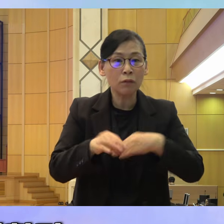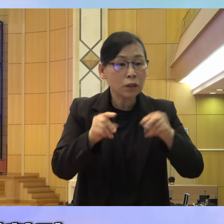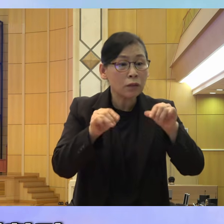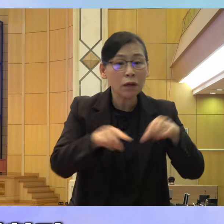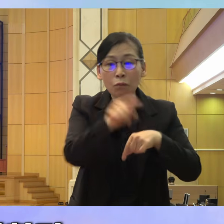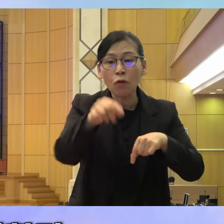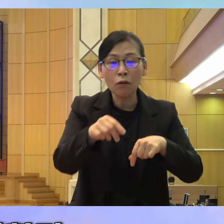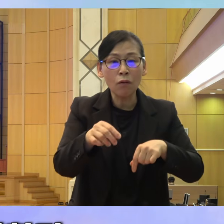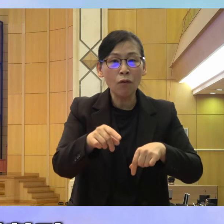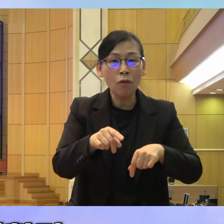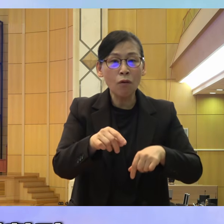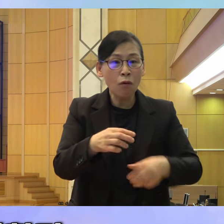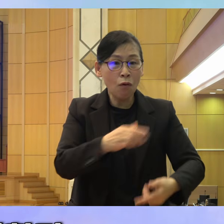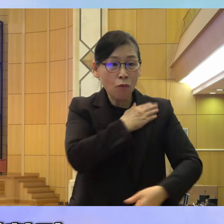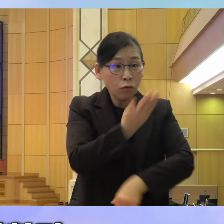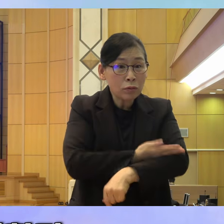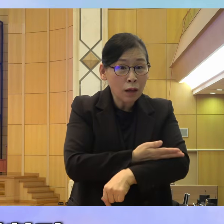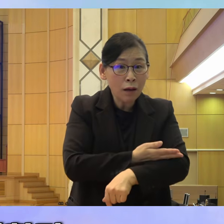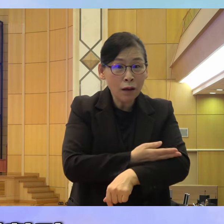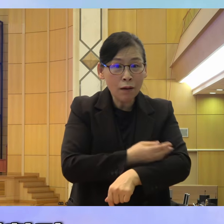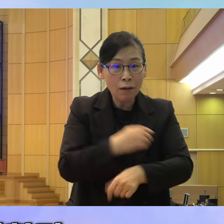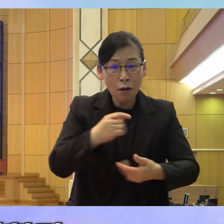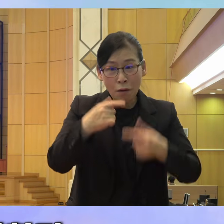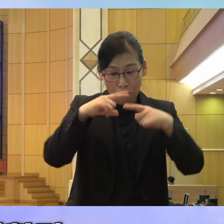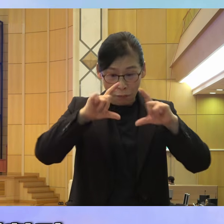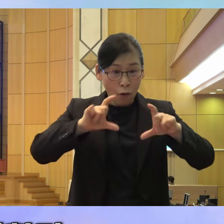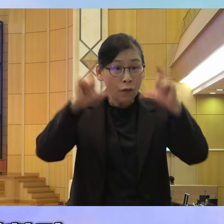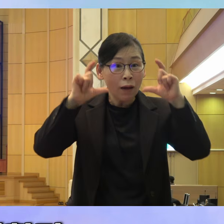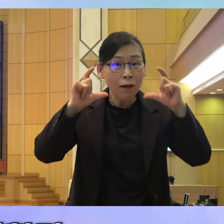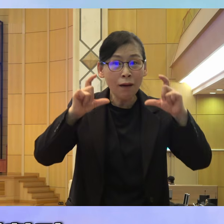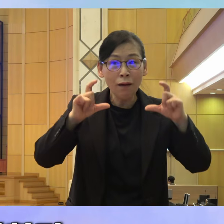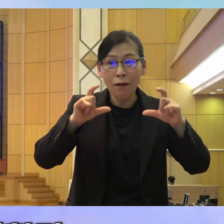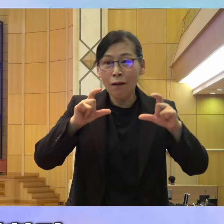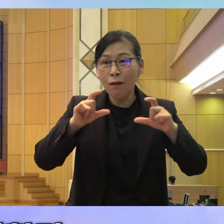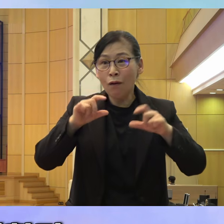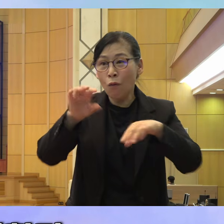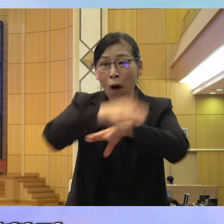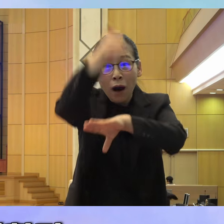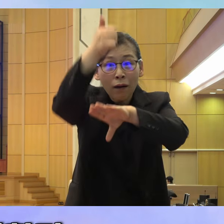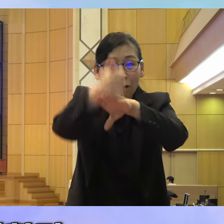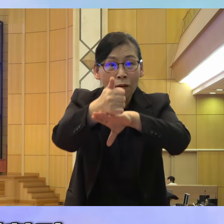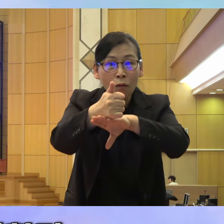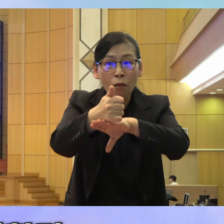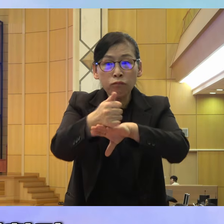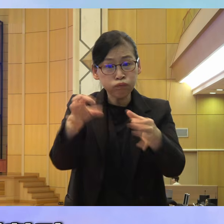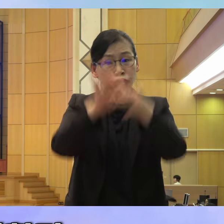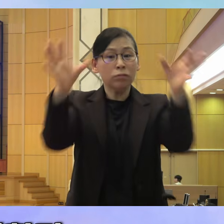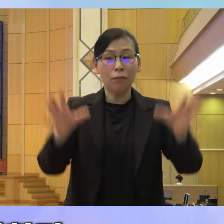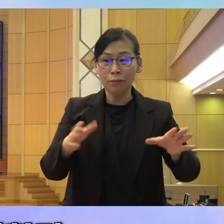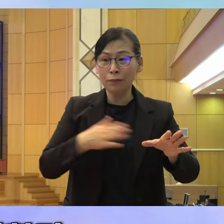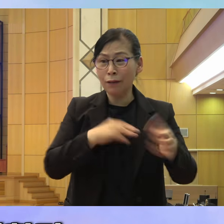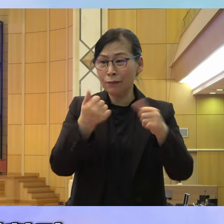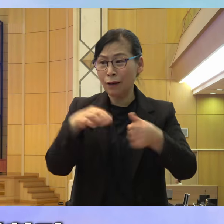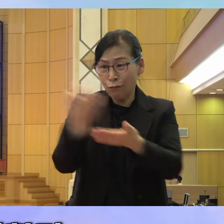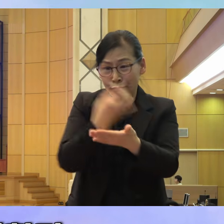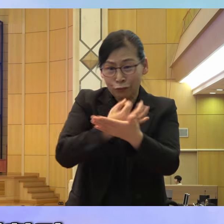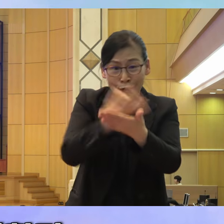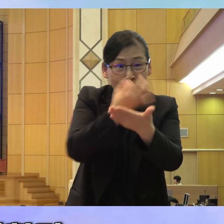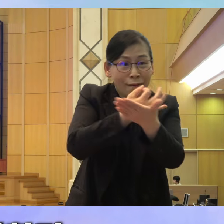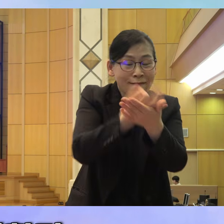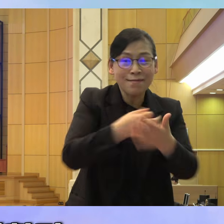있다는 것이 뭐가 있다는 거냐? 나에겐 아무것도 없노라. 내가 돈을